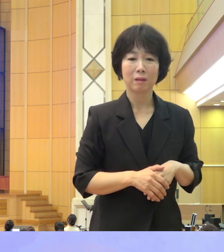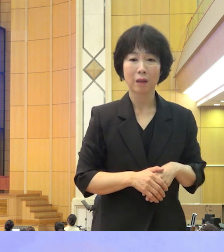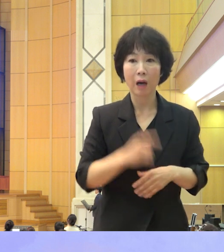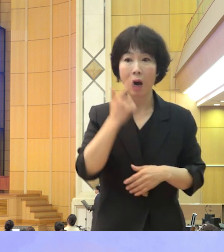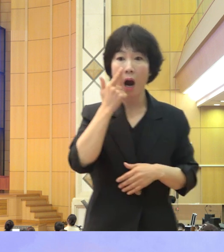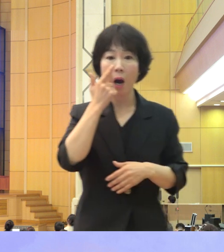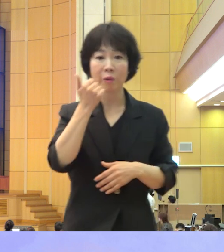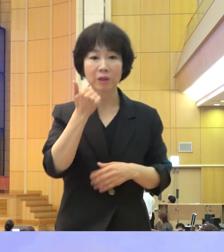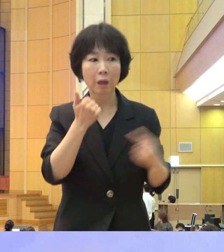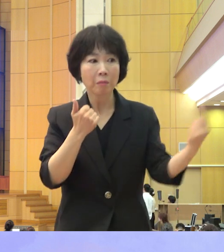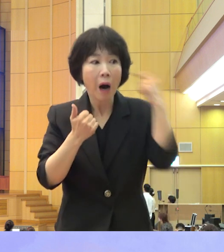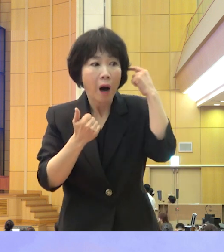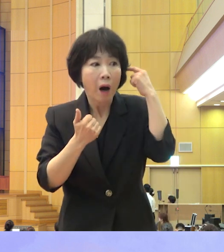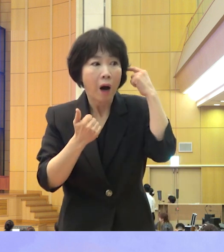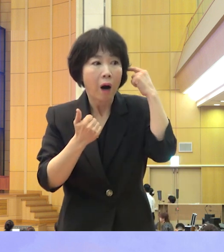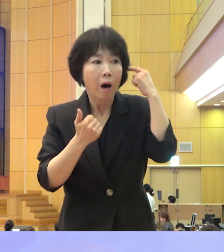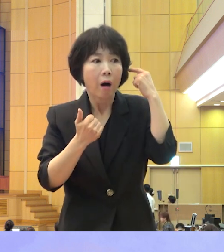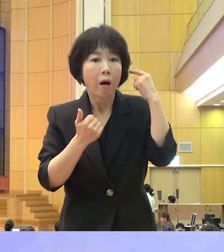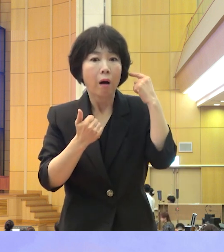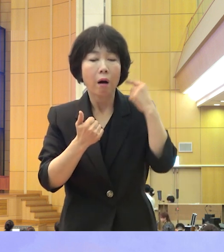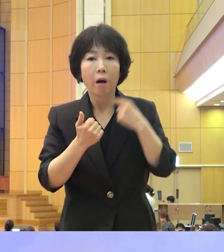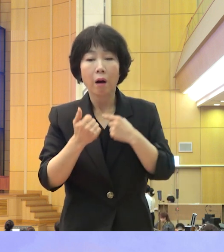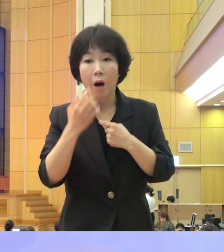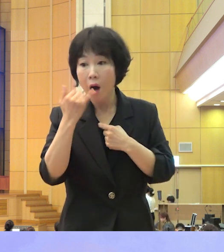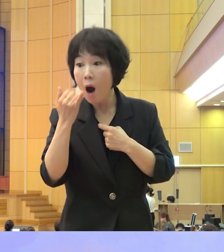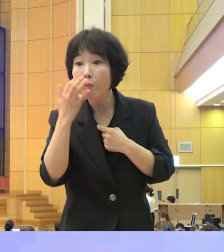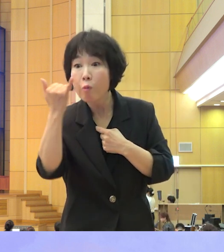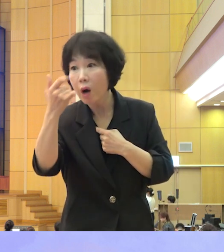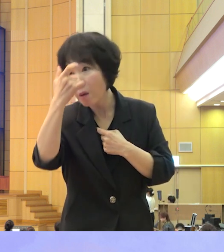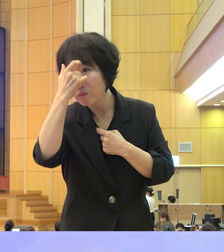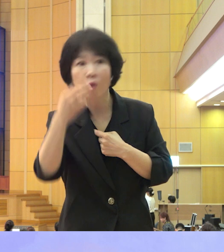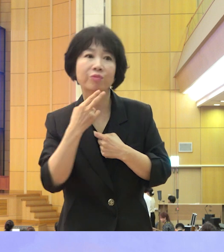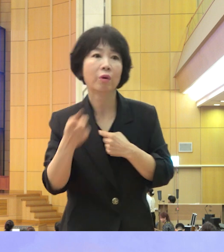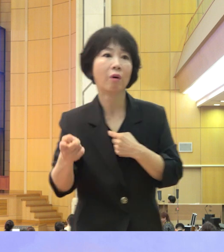않은 아버지, 어머니도 예수를 믿지도 않은 어머니가 야,